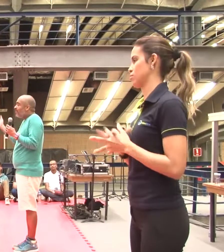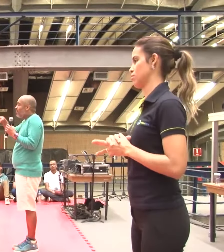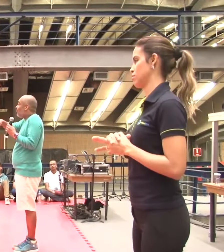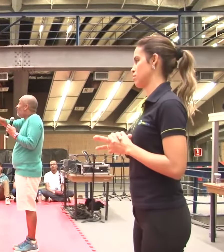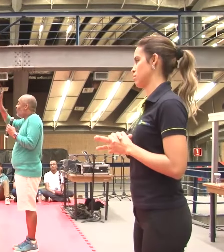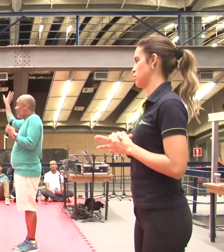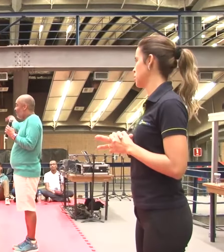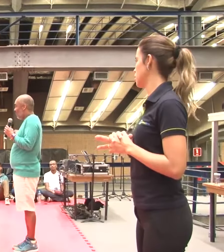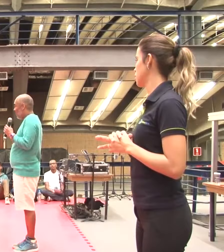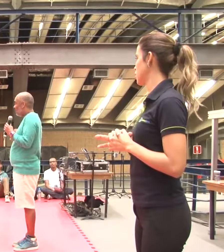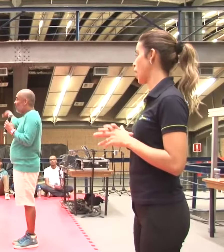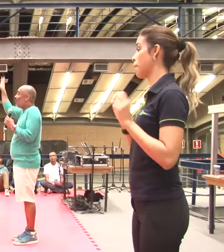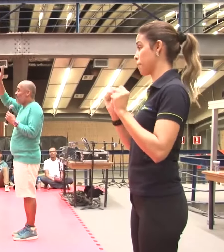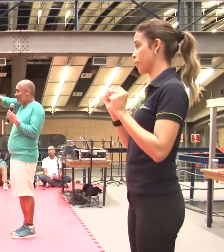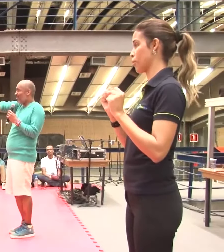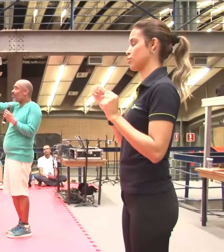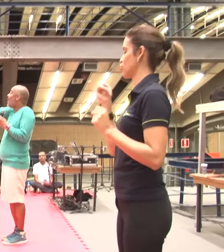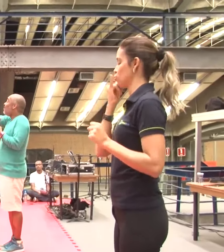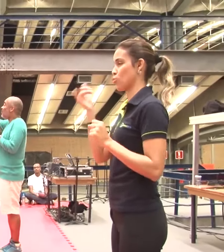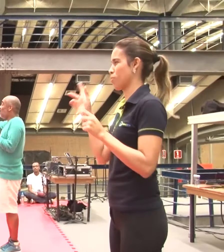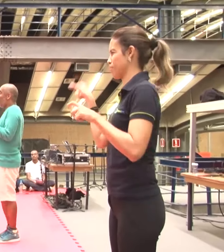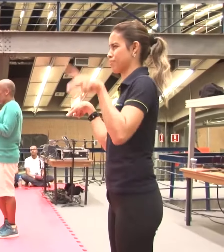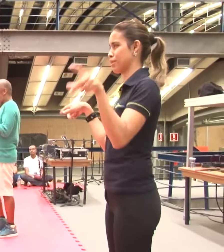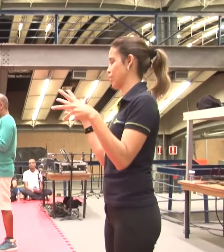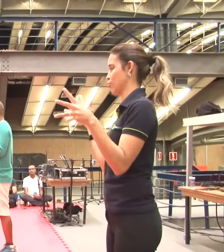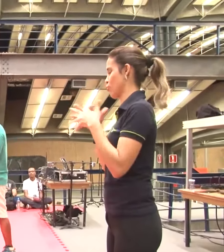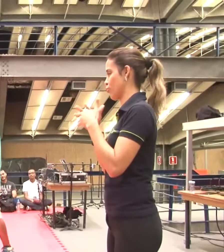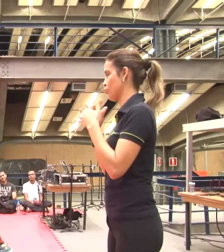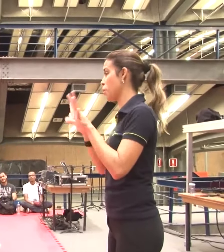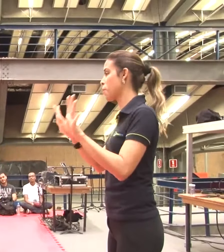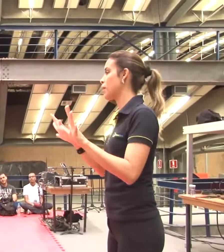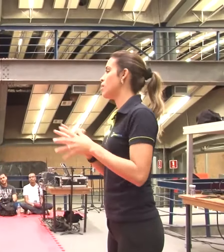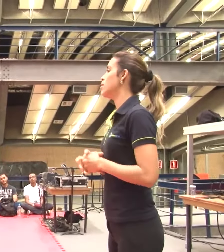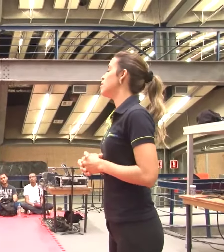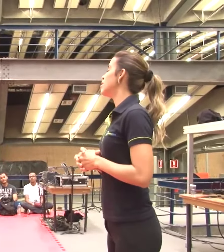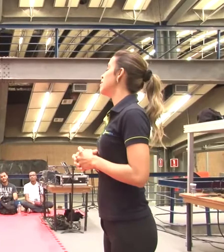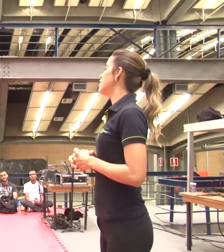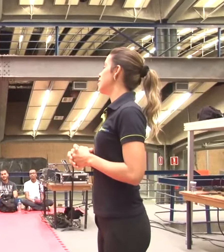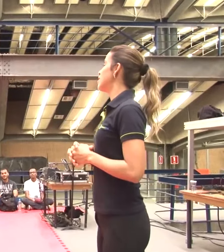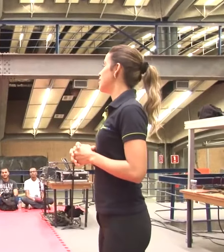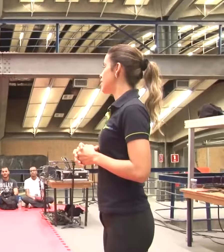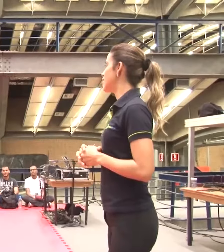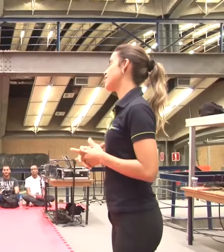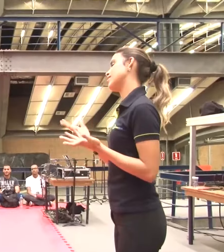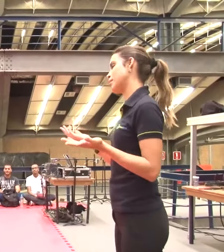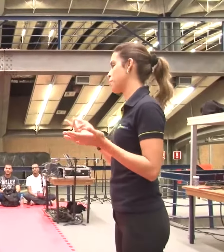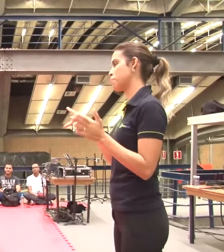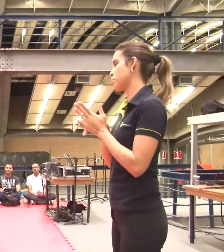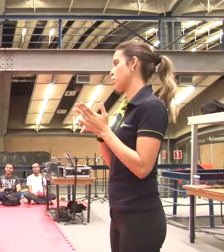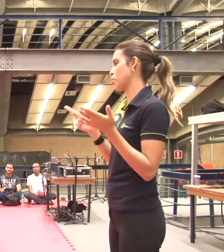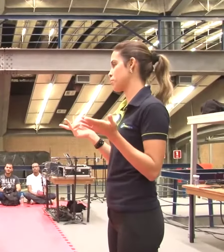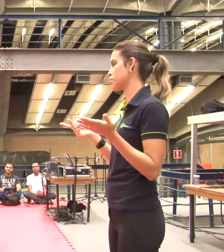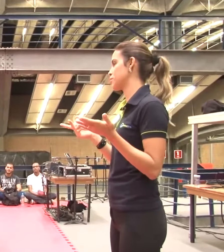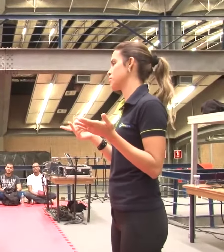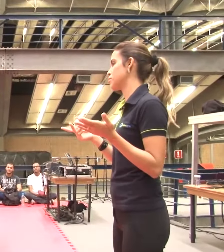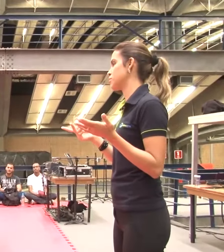Não é, Marcelo? Confundi o personagem com o personagem. Mas tudo bem, Luiz, sou eu. Marcelo para as Cubas. Podia ser Marcelo